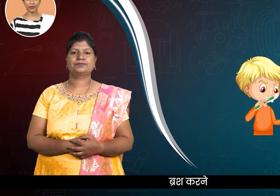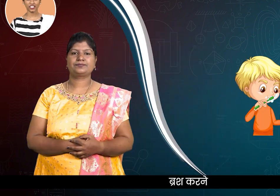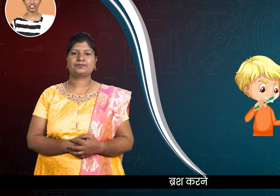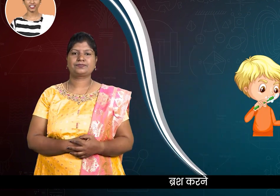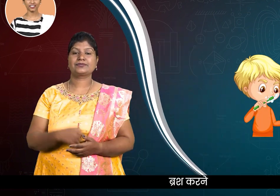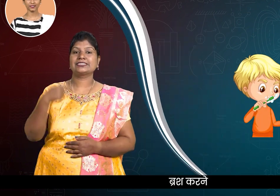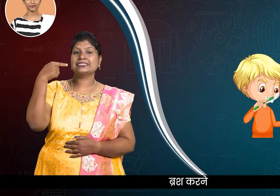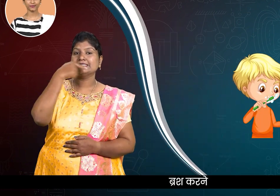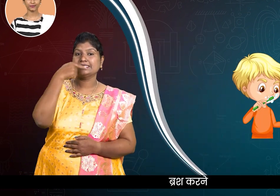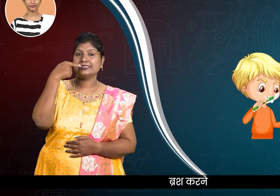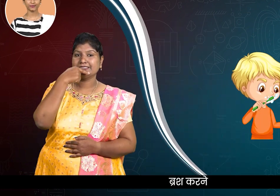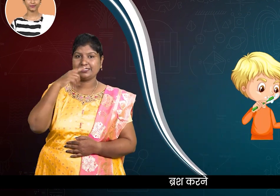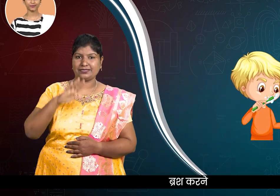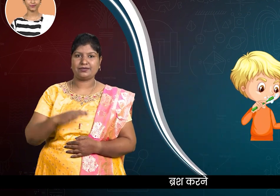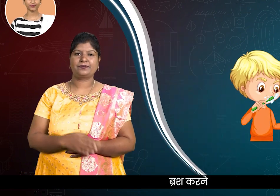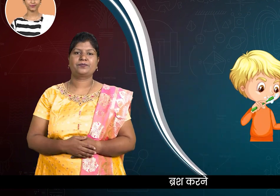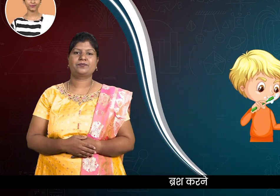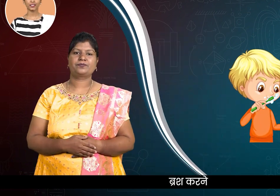ब्रश करने,